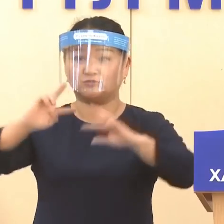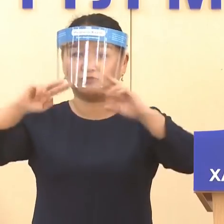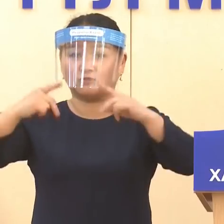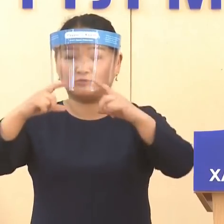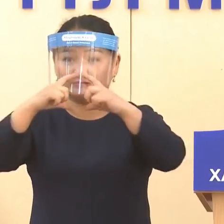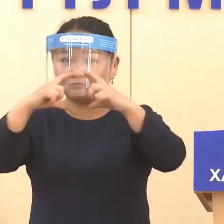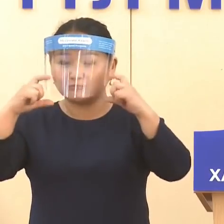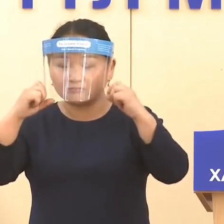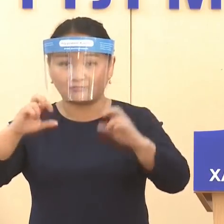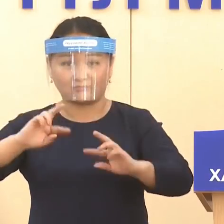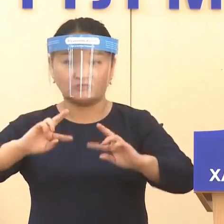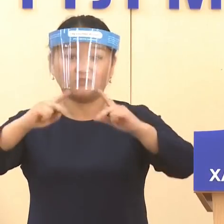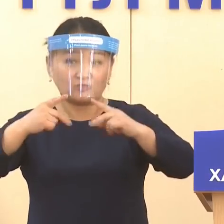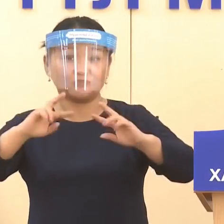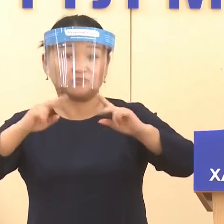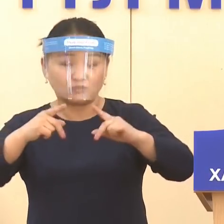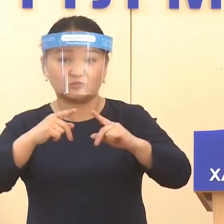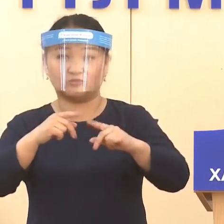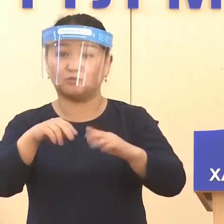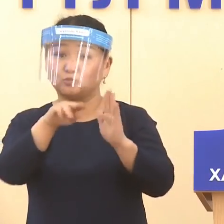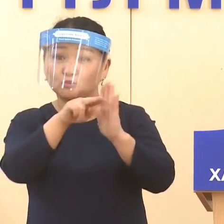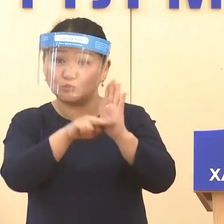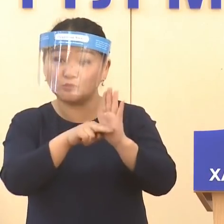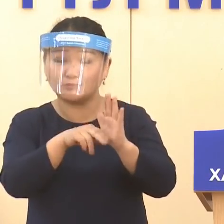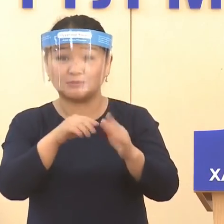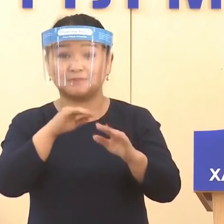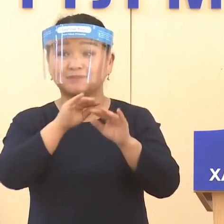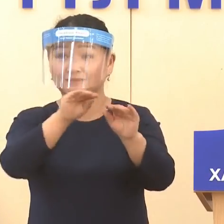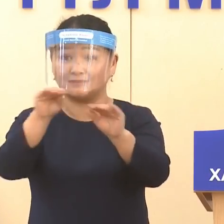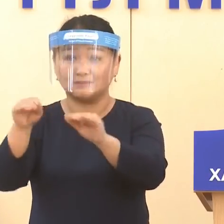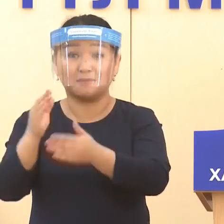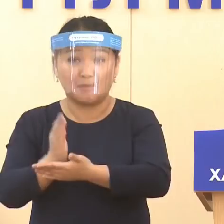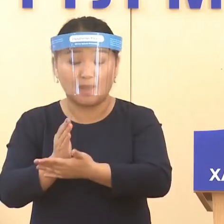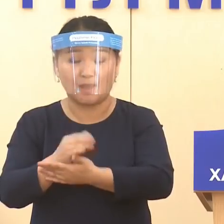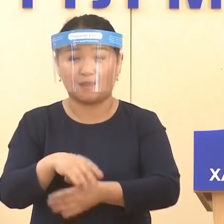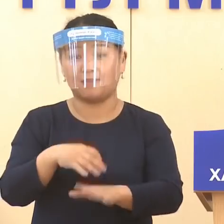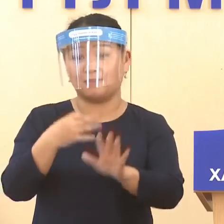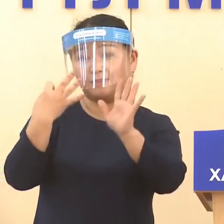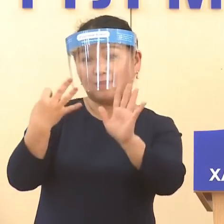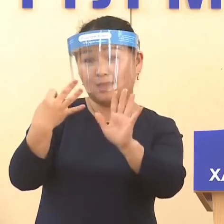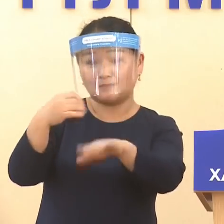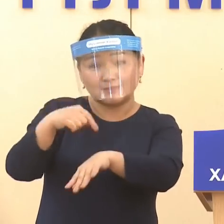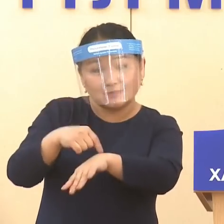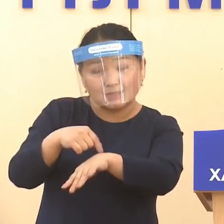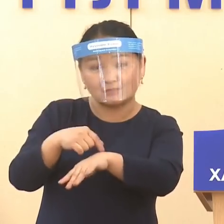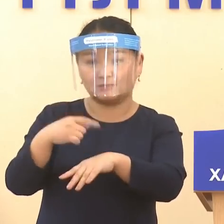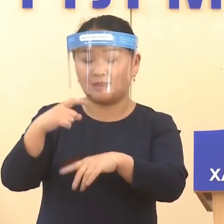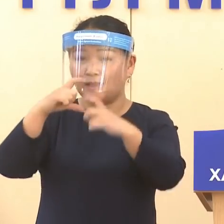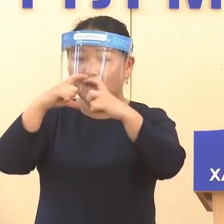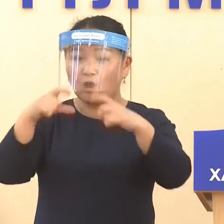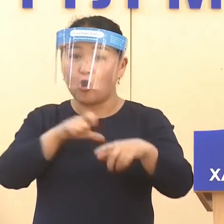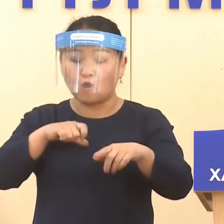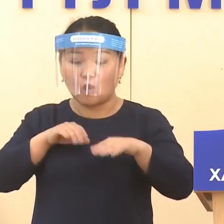тутам бол нэг удаагийн амны хаалтыг бол солих, харин 8 цаг тутам гараар ойсон маскыг одоо угааж